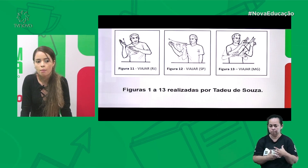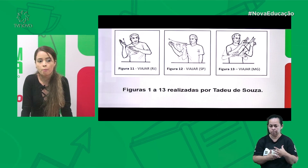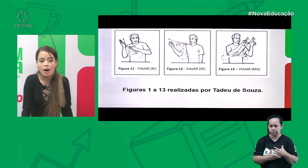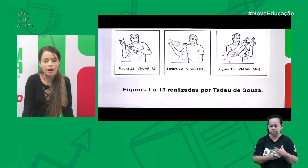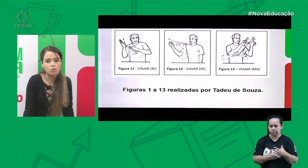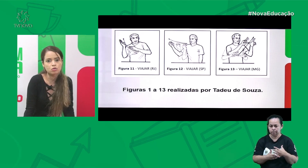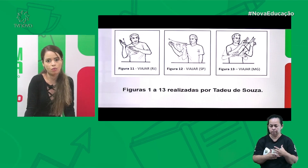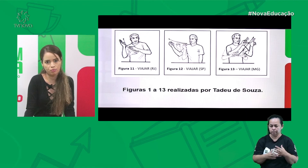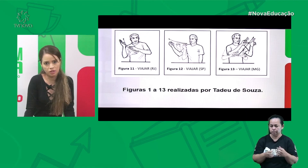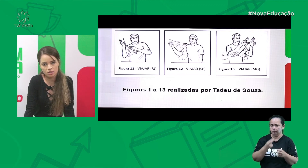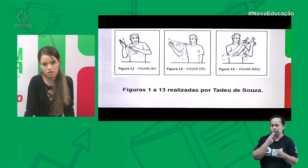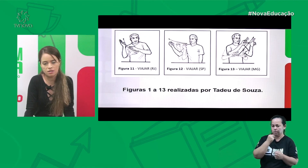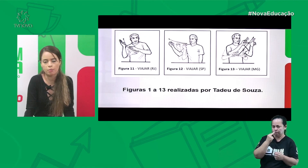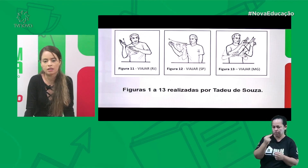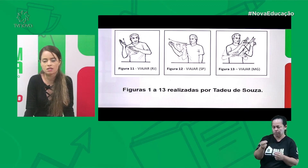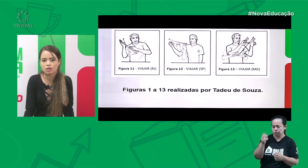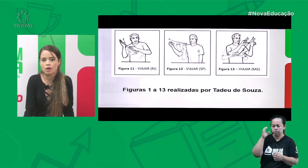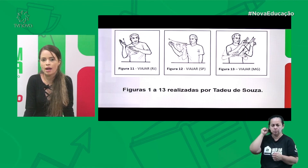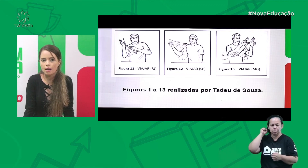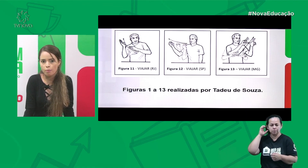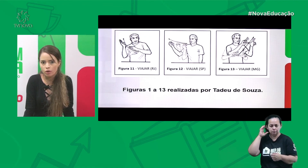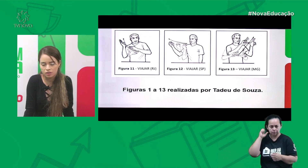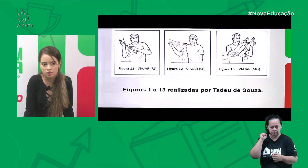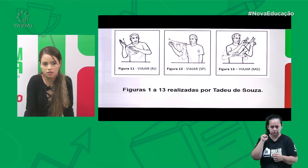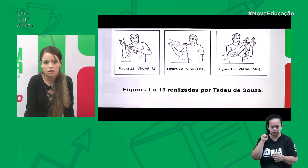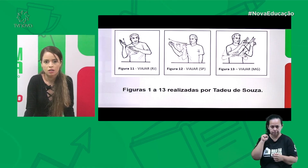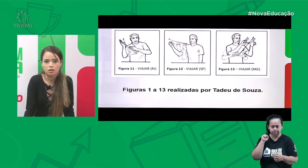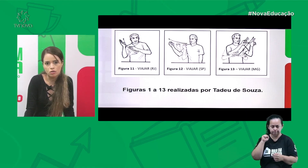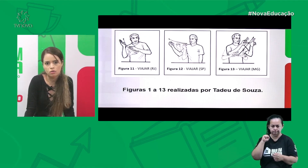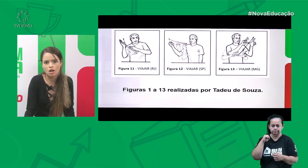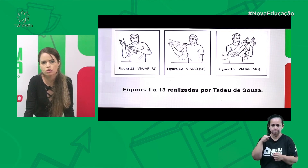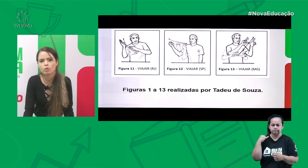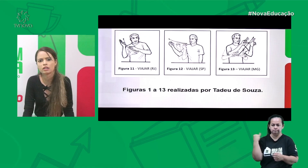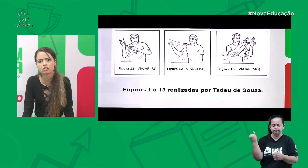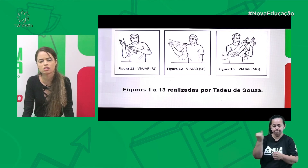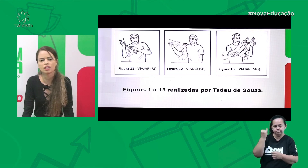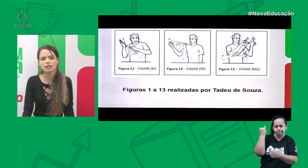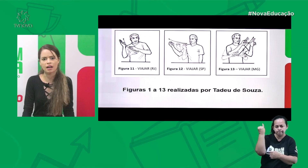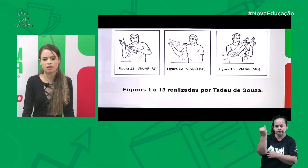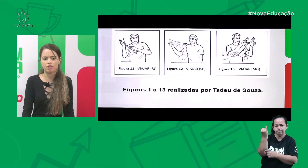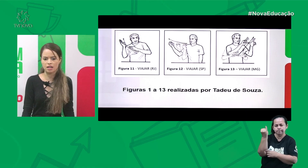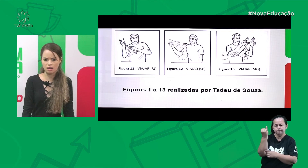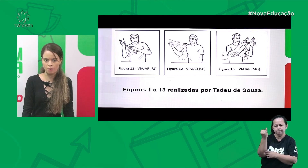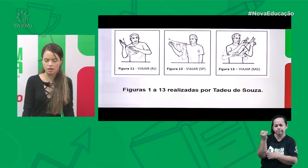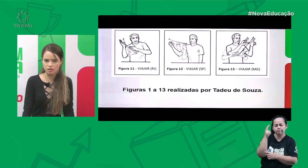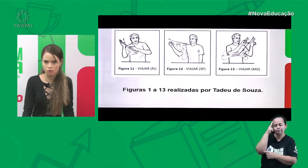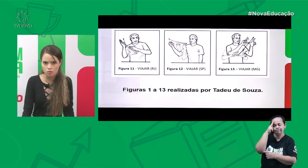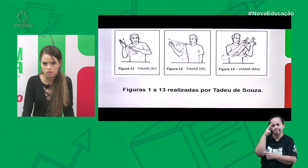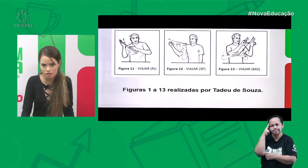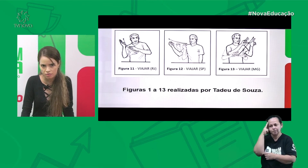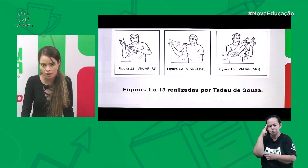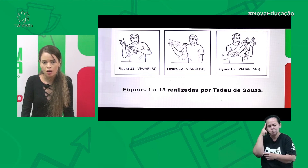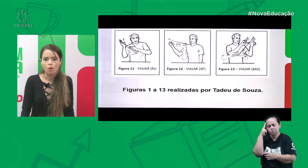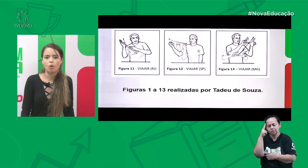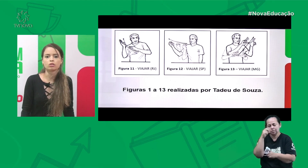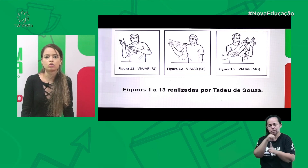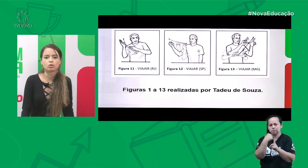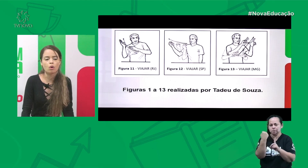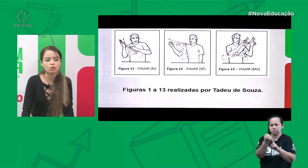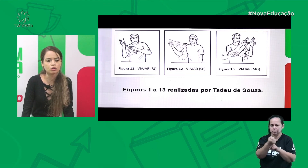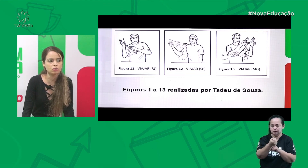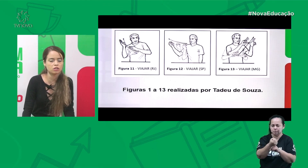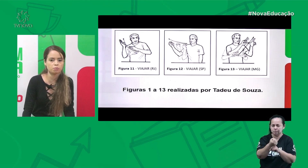língua para os ouvintes. Esse aprendizado é importante e nós sonhamos com essa sociedade verdadeiramente inclusiva,